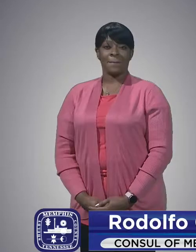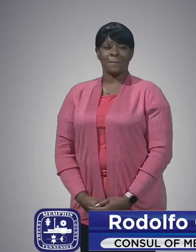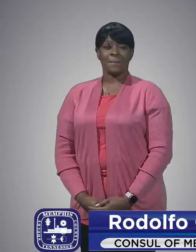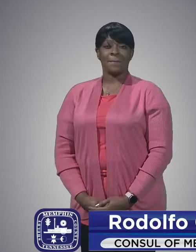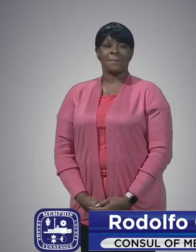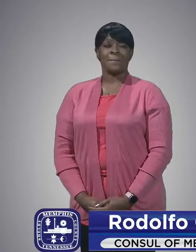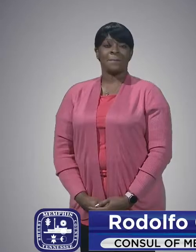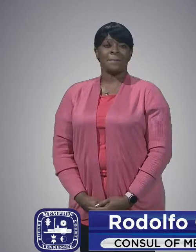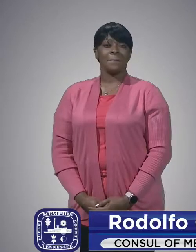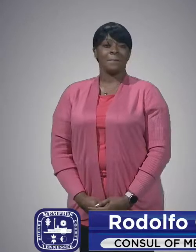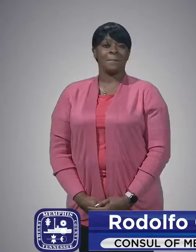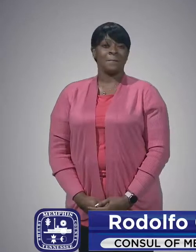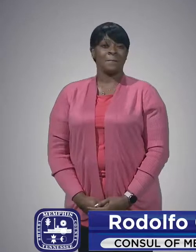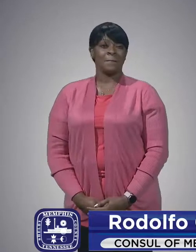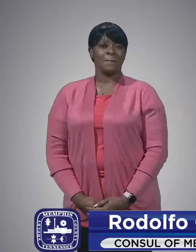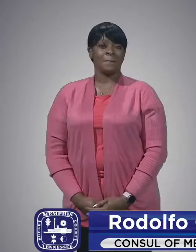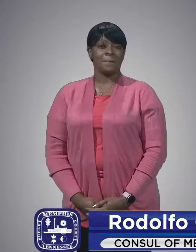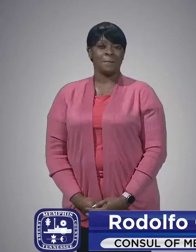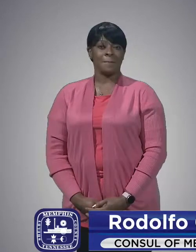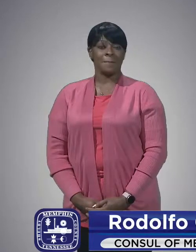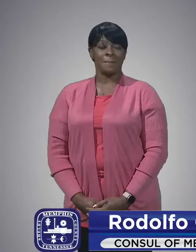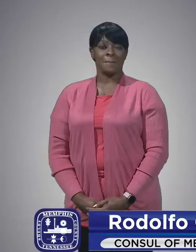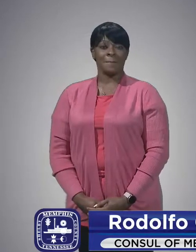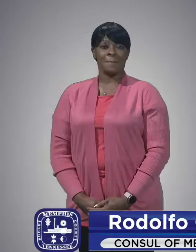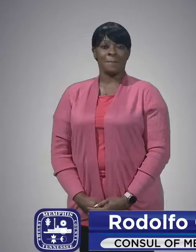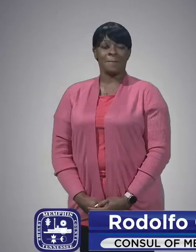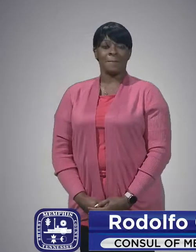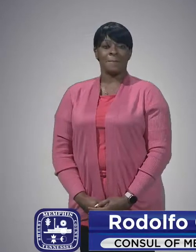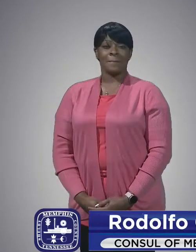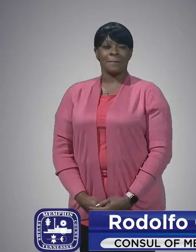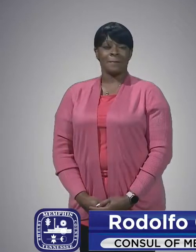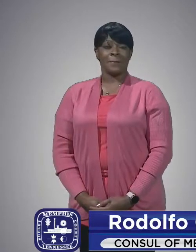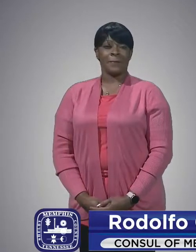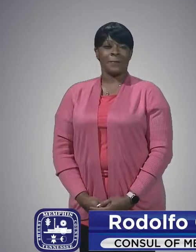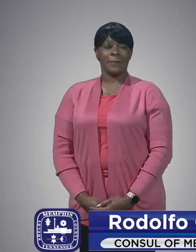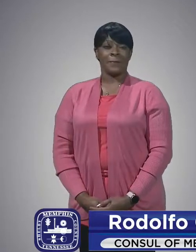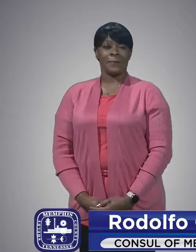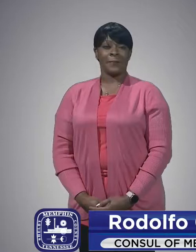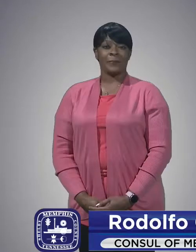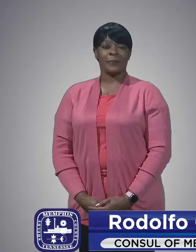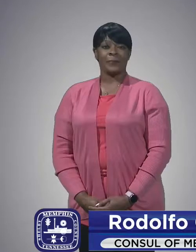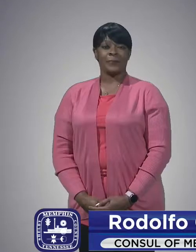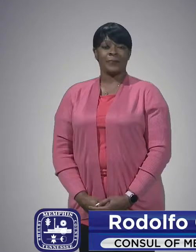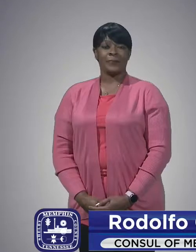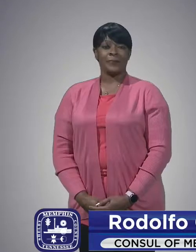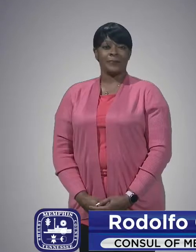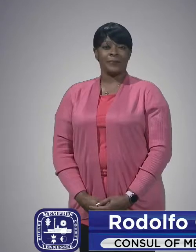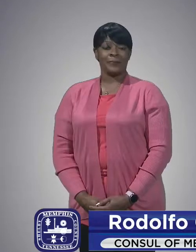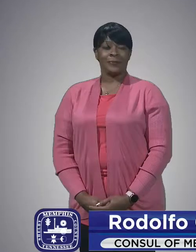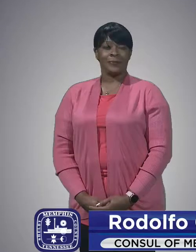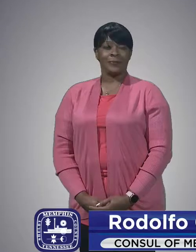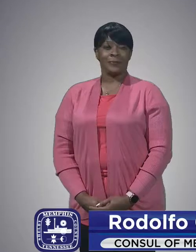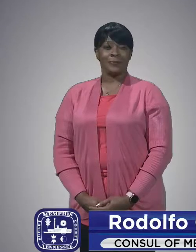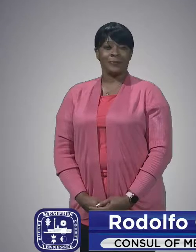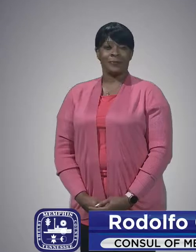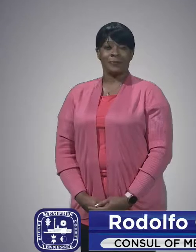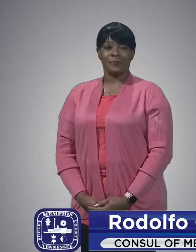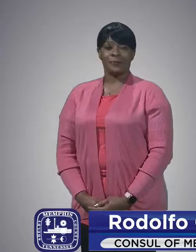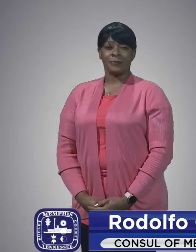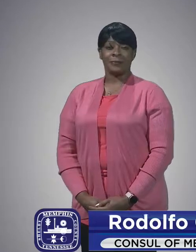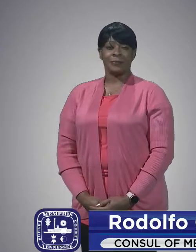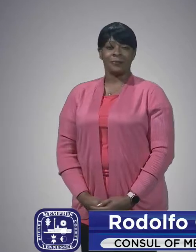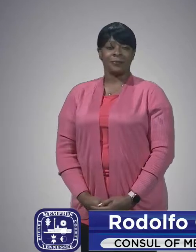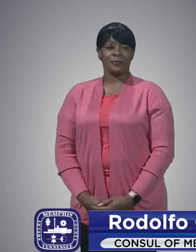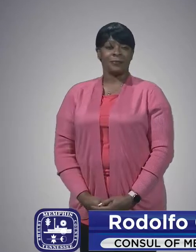latina, a Sidney Mendelssohn, a Vivian, a Jairo, a Rafael y a Carla por su compromiso diario con toda